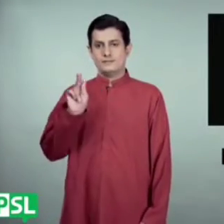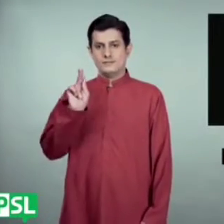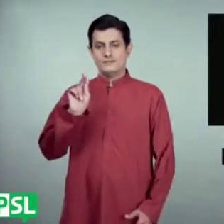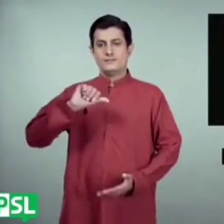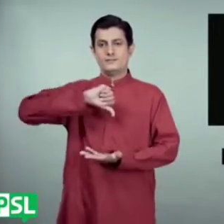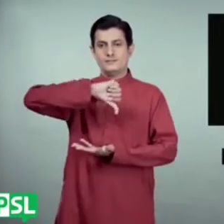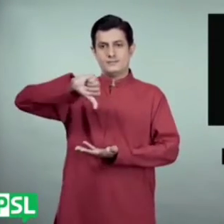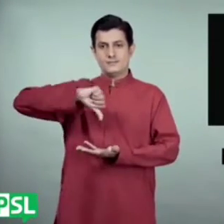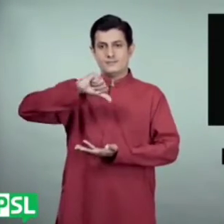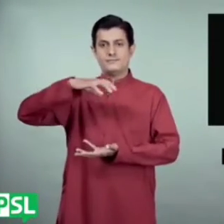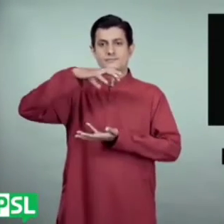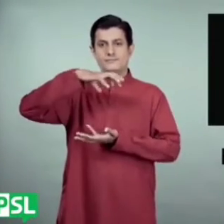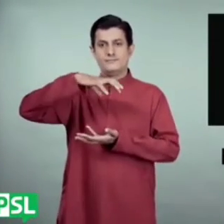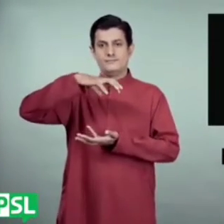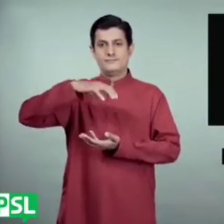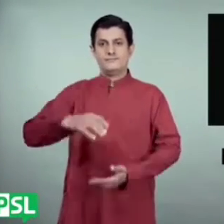کیچ اپ بلک,